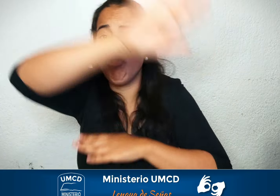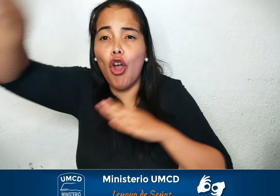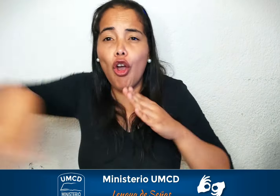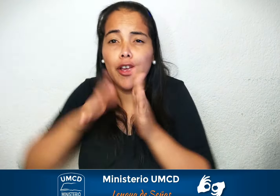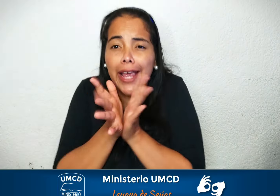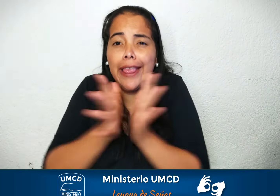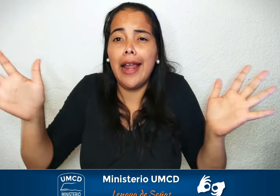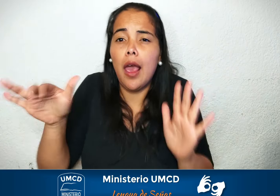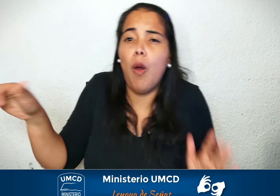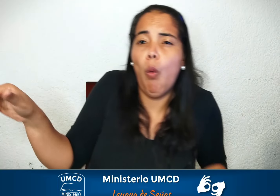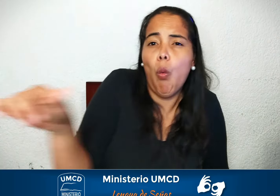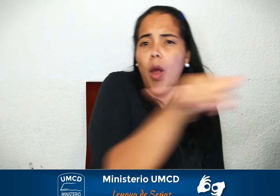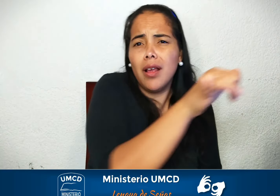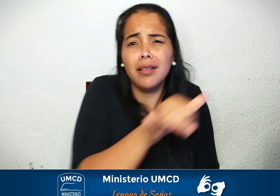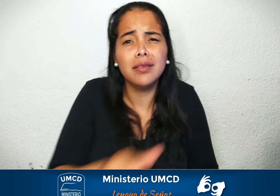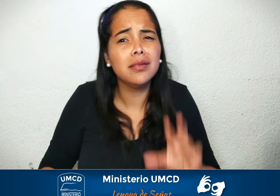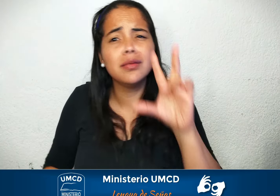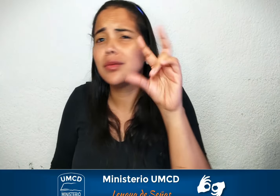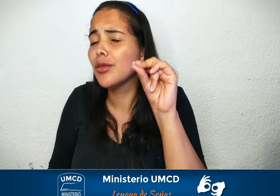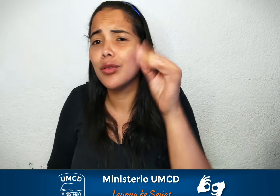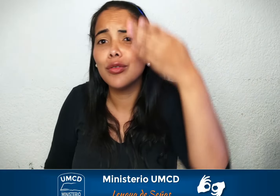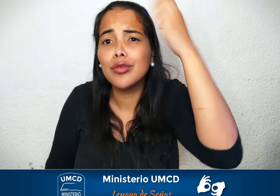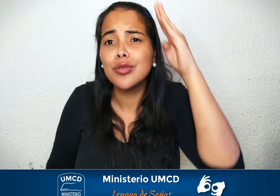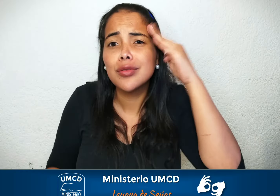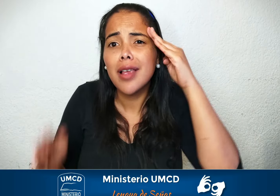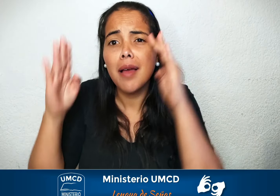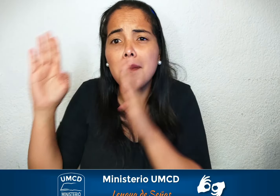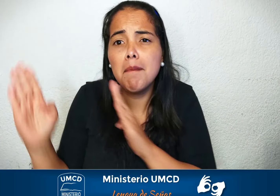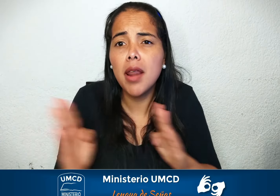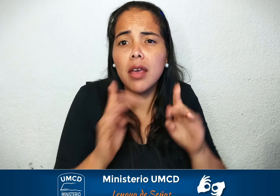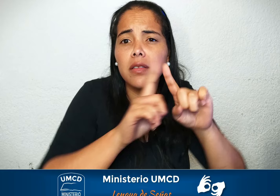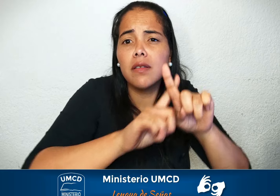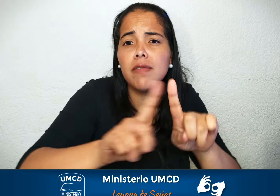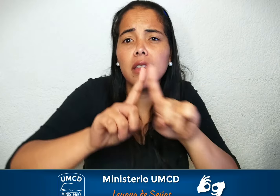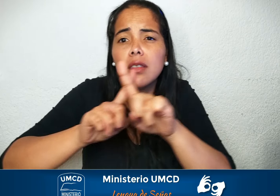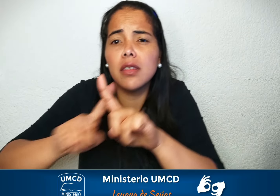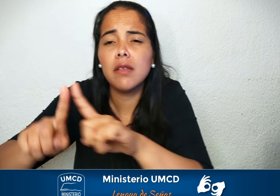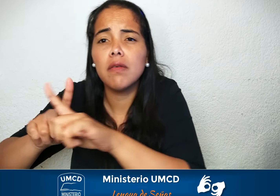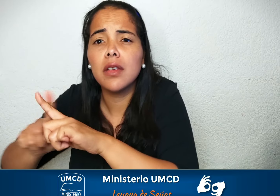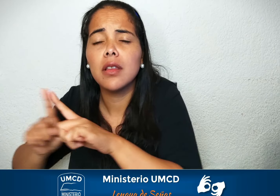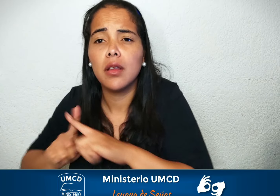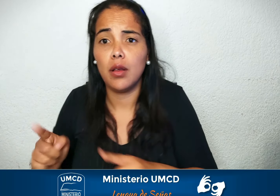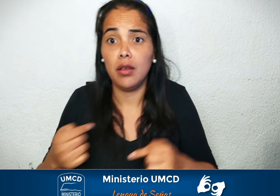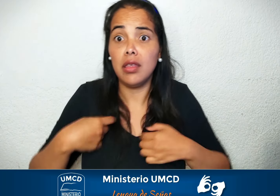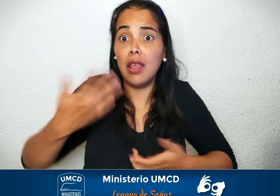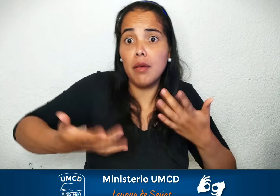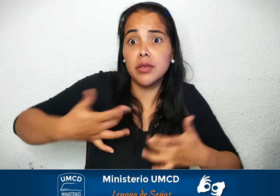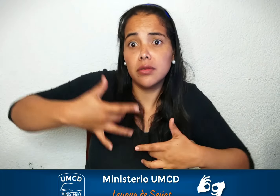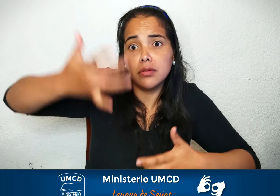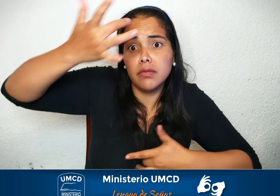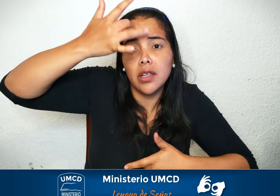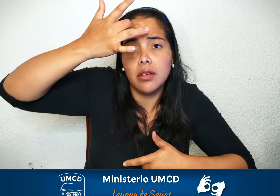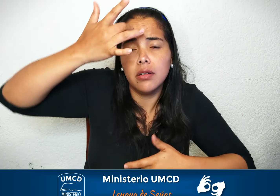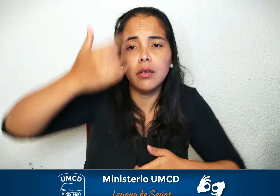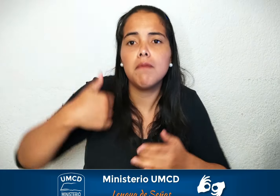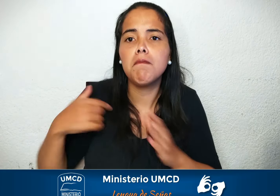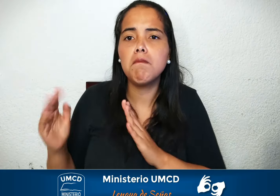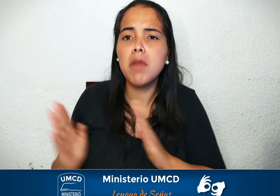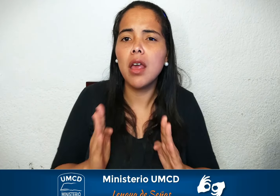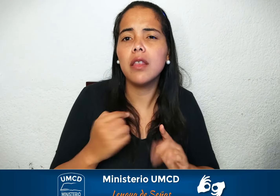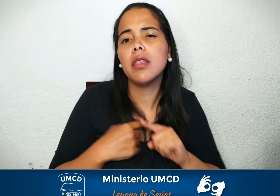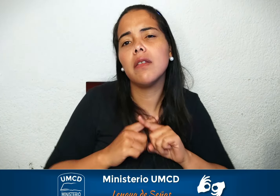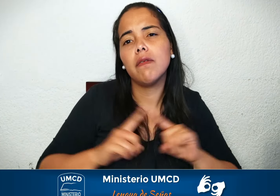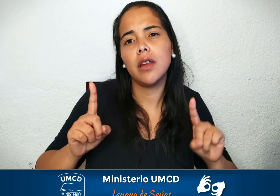independiente de todo lo que hubiese pasado en todas las demás naciones. Igual es con nosotros. A pesar de lo que pase